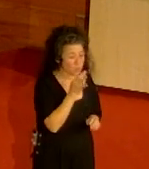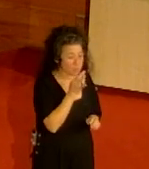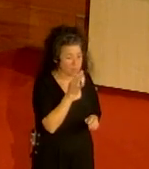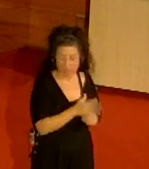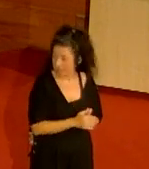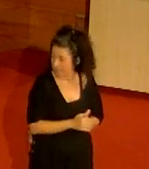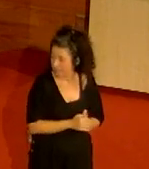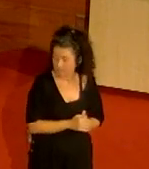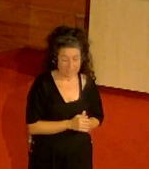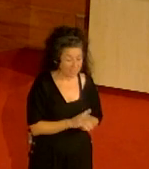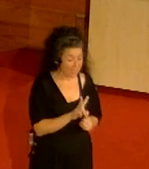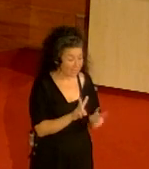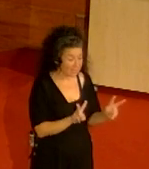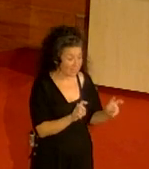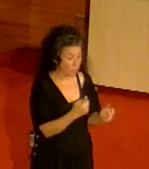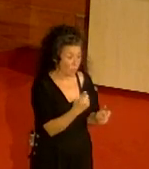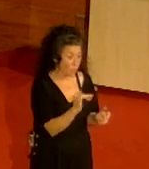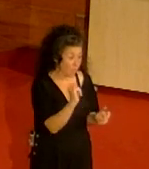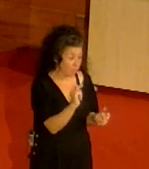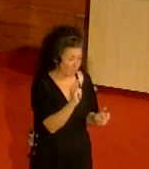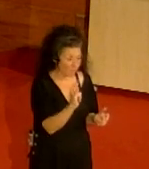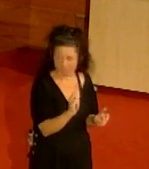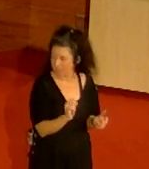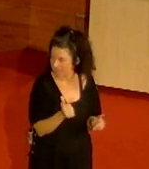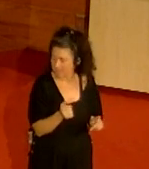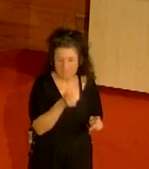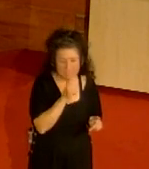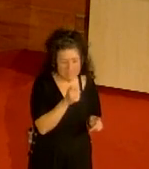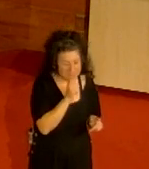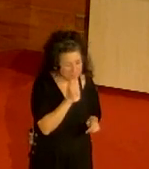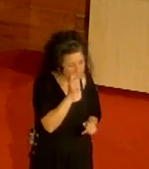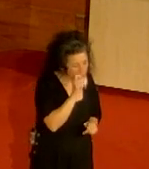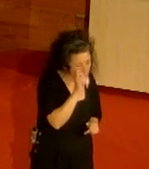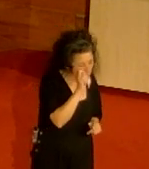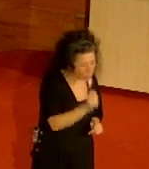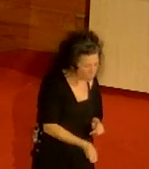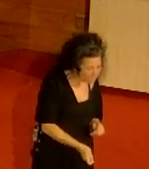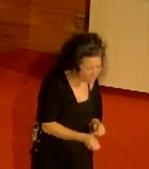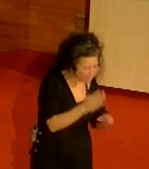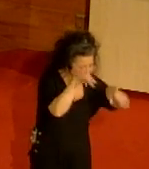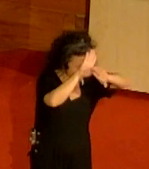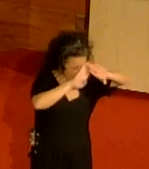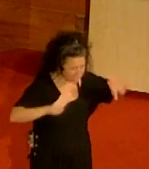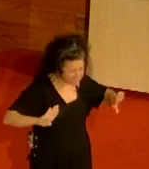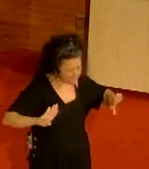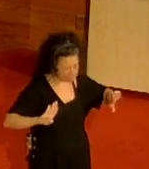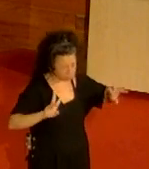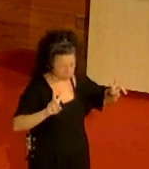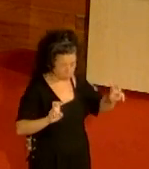Tengo uno, pero no va a ser ese. Entonces no. Es complicado el título porque es Ucrania, Afganistán. Es complicado.